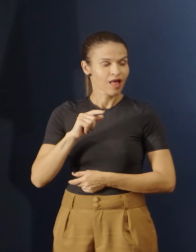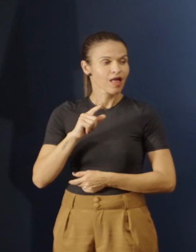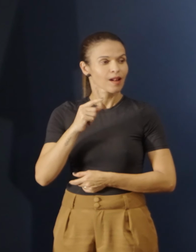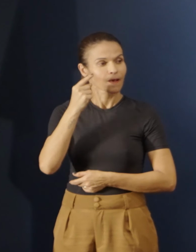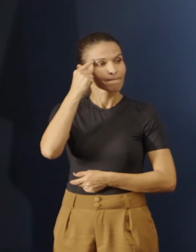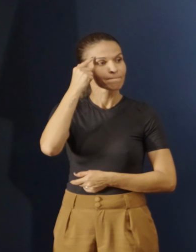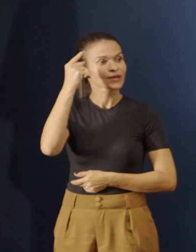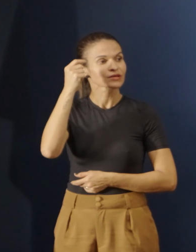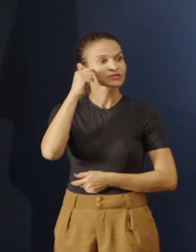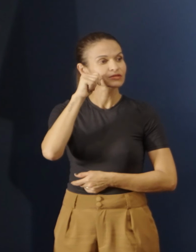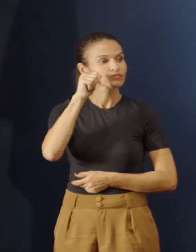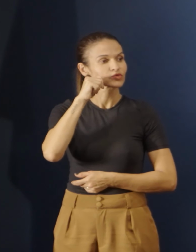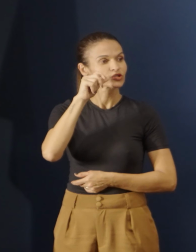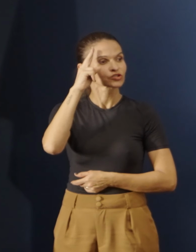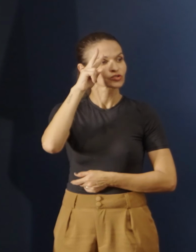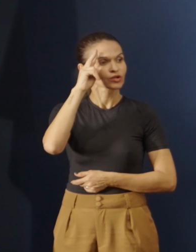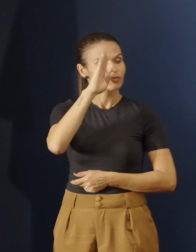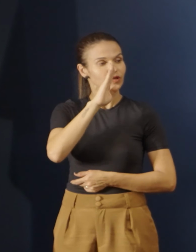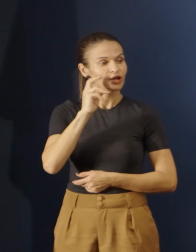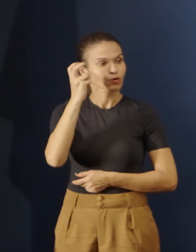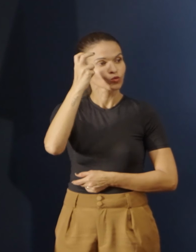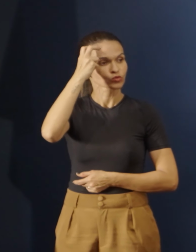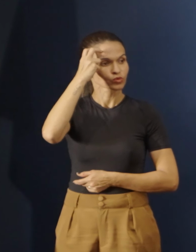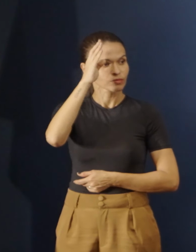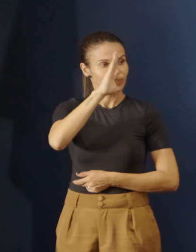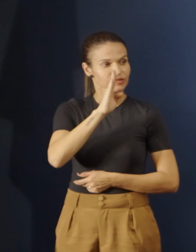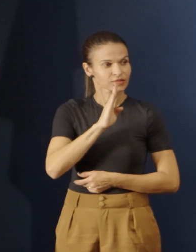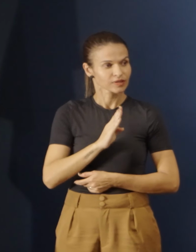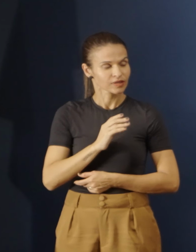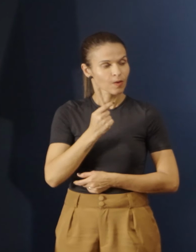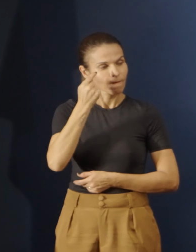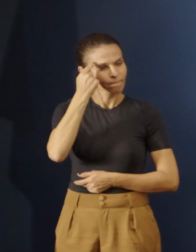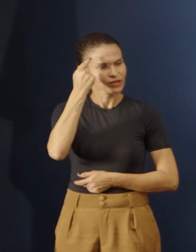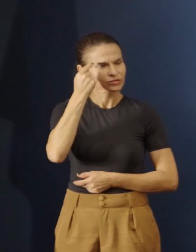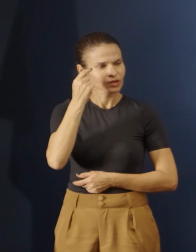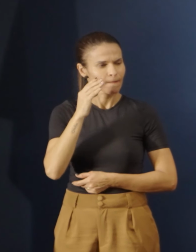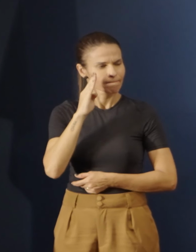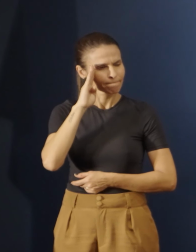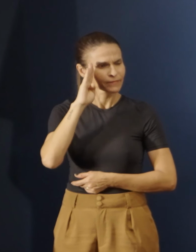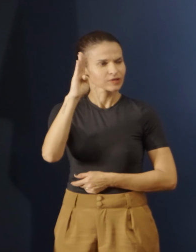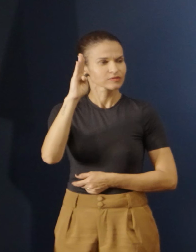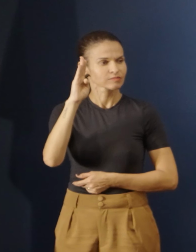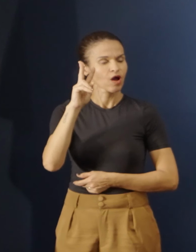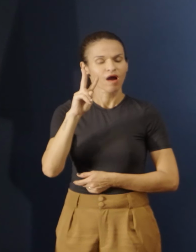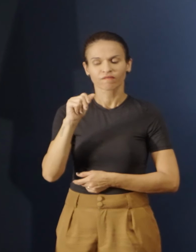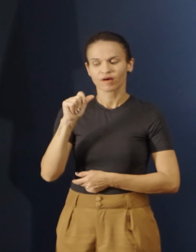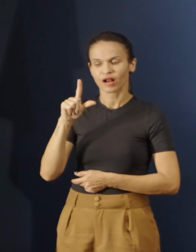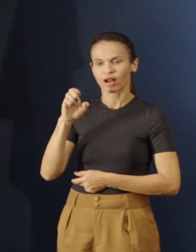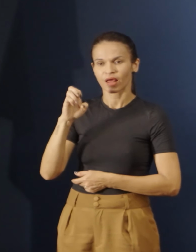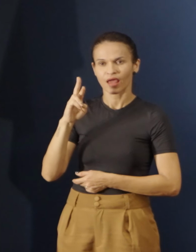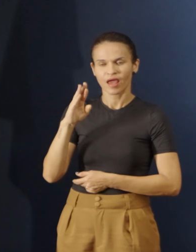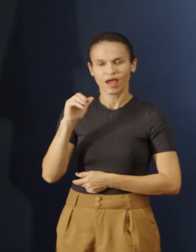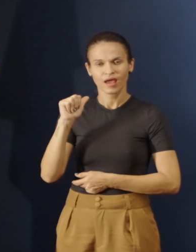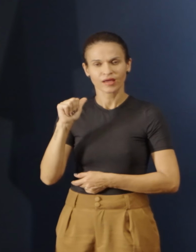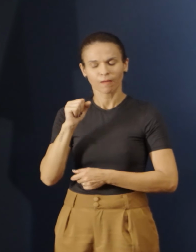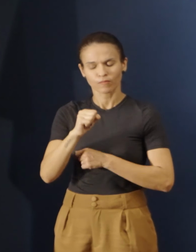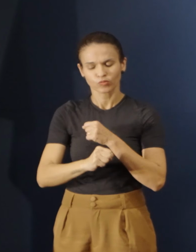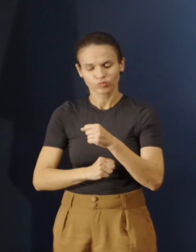tem mulheres na história do Brasil, na história da cultura brasileira, que eu acho que são fundamentais. A Valéria foi há muitos anos,